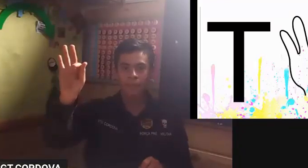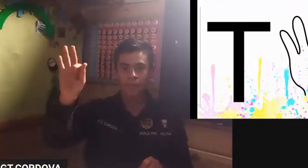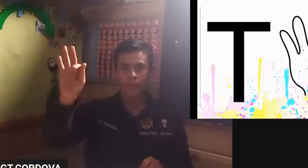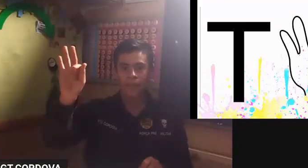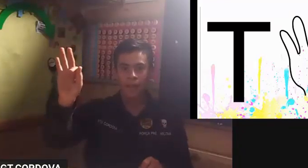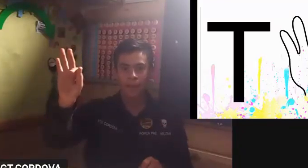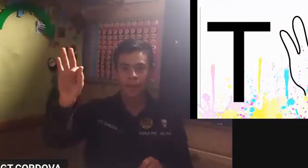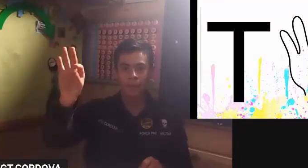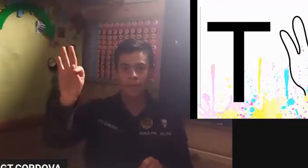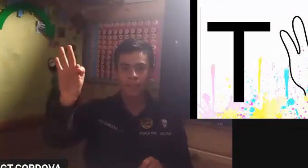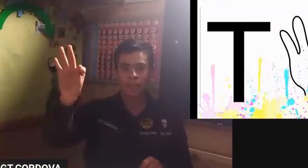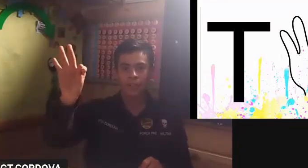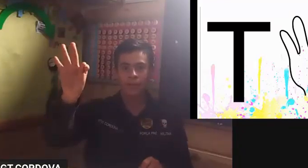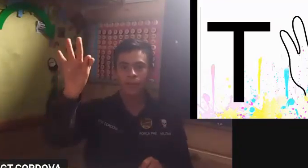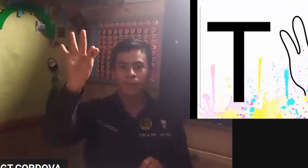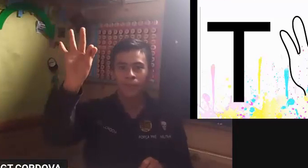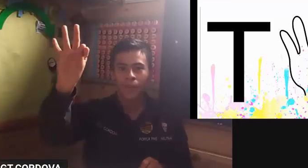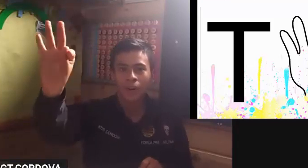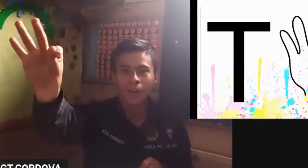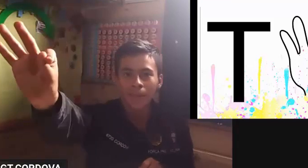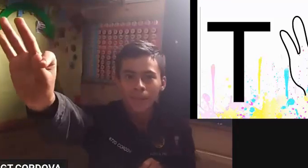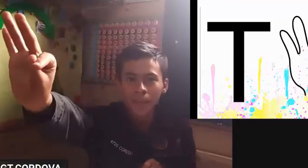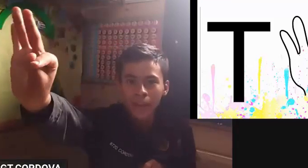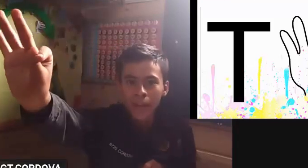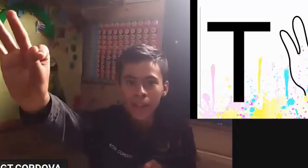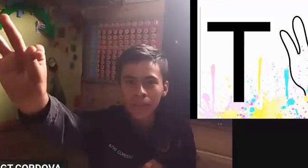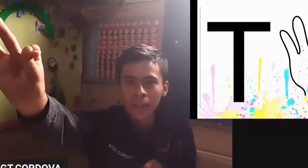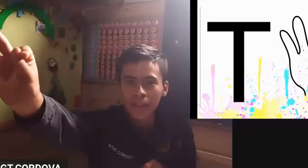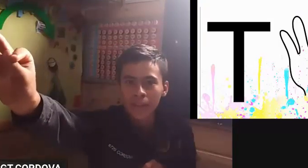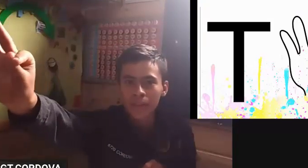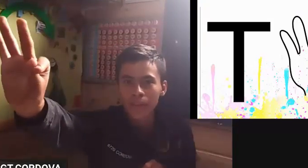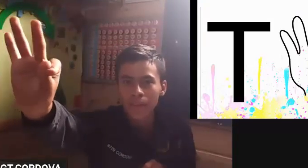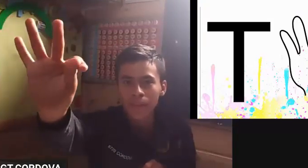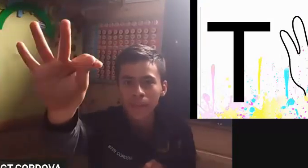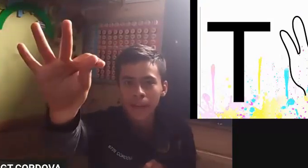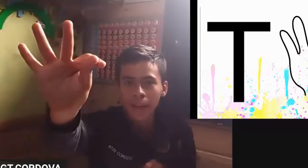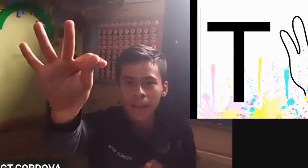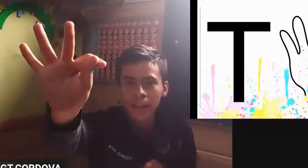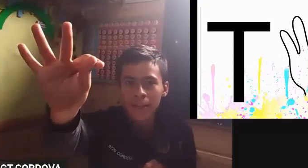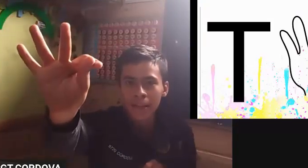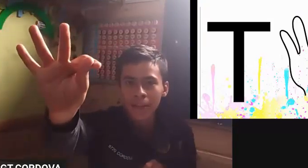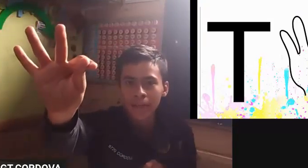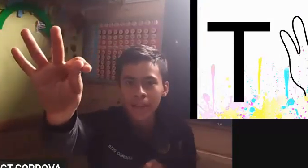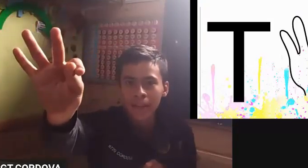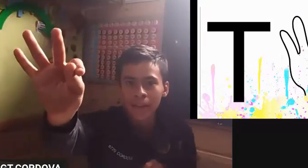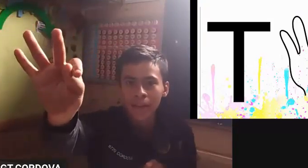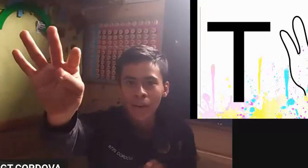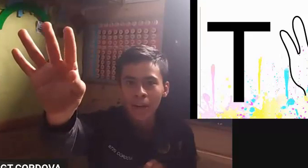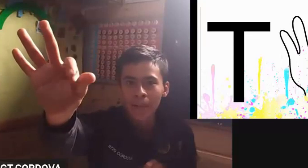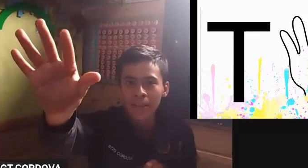também é bem importante, ó. Ó, a diferença. Esse aqui é o T. Olha bem esse